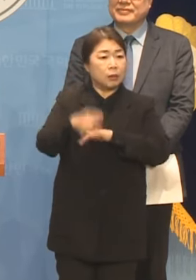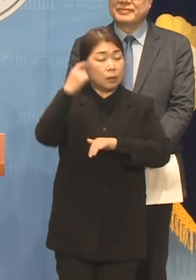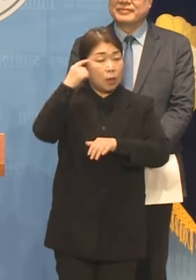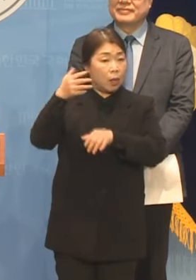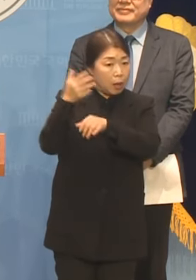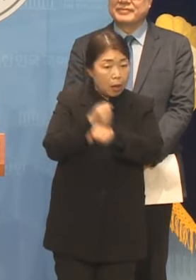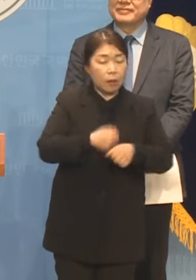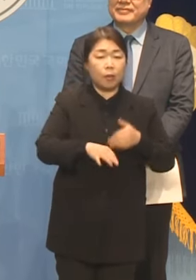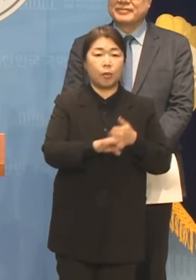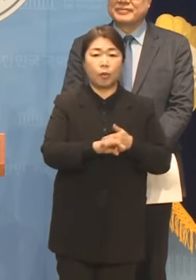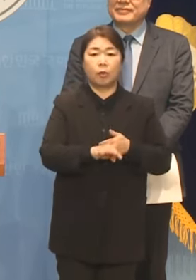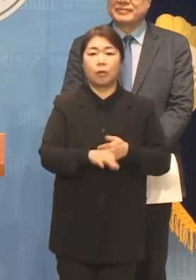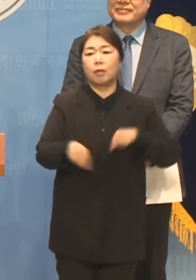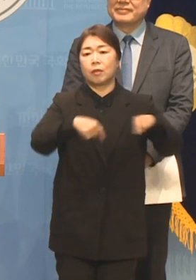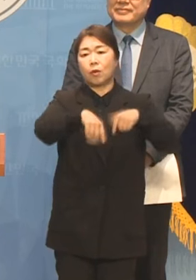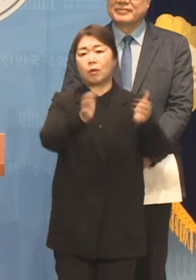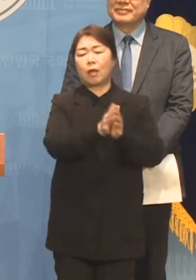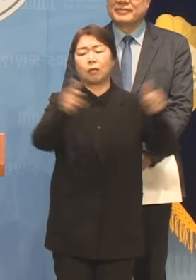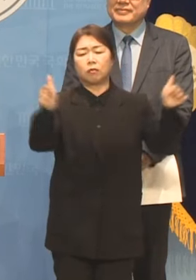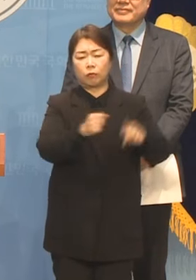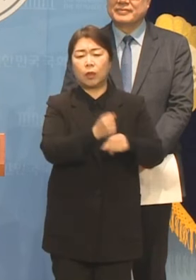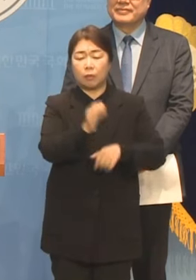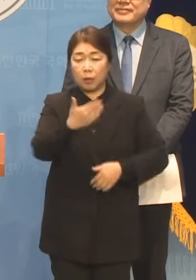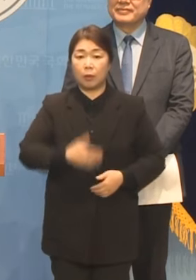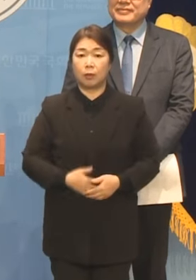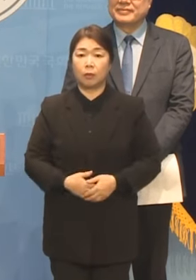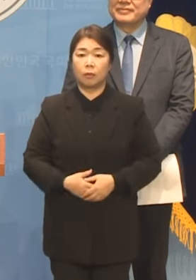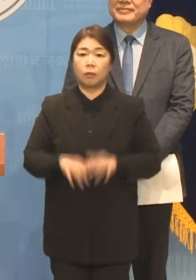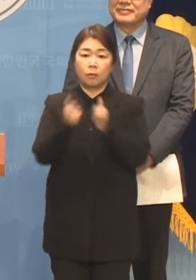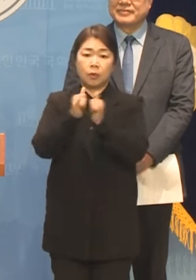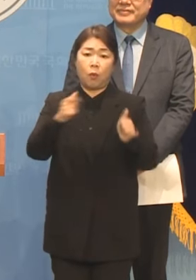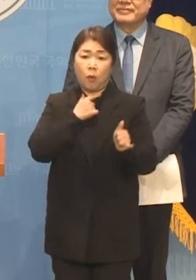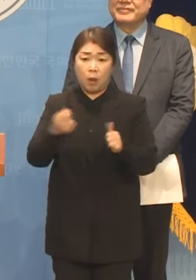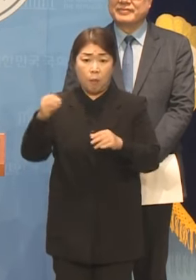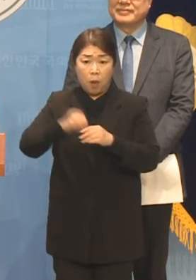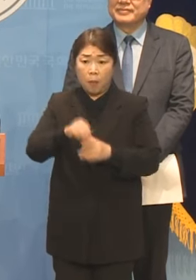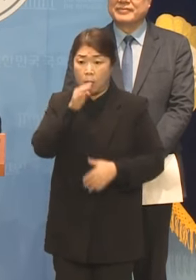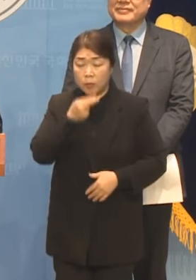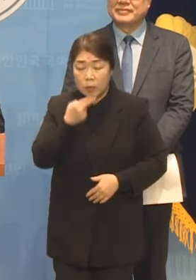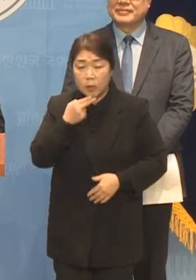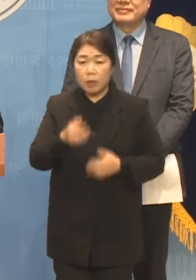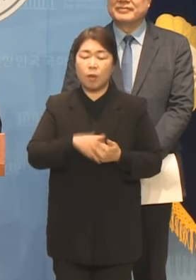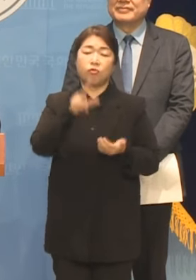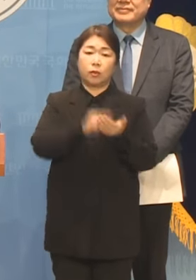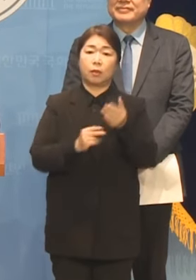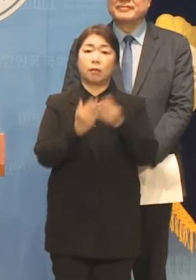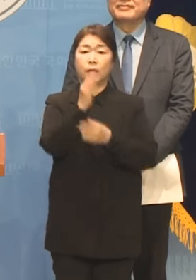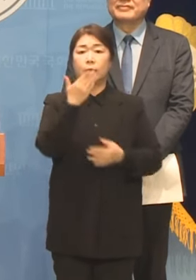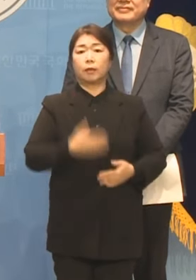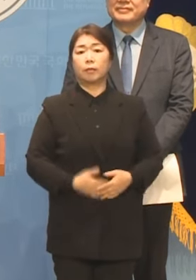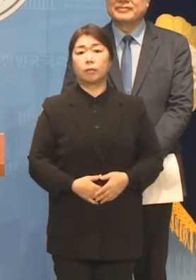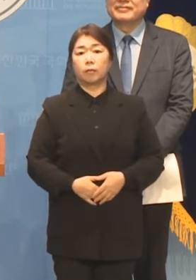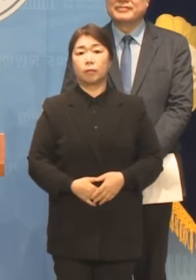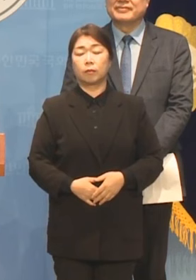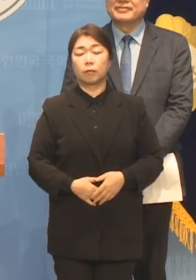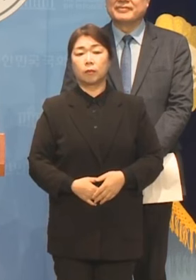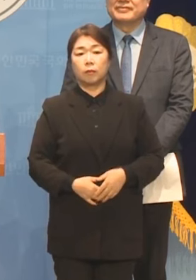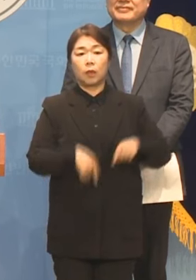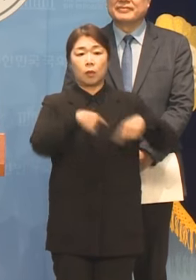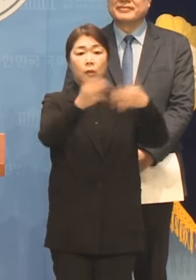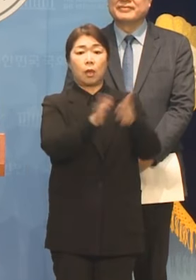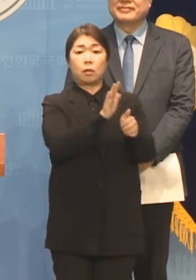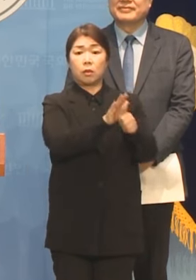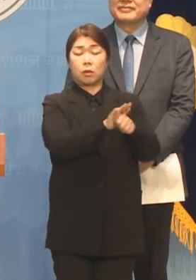왔습니다 국민의 의사를 반영하지 못하는 구이 커진 것입니다 35% 정당 지지율로